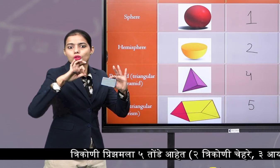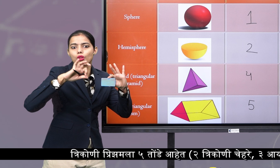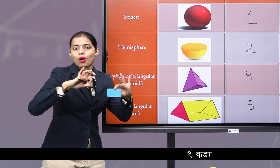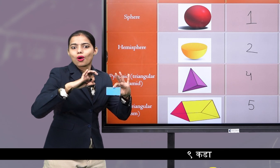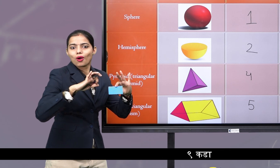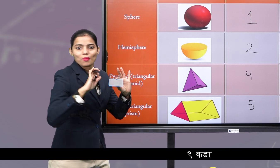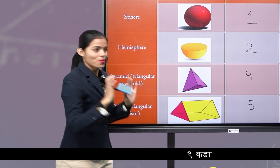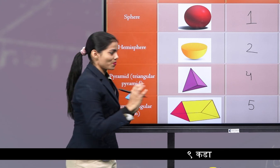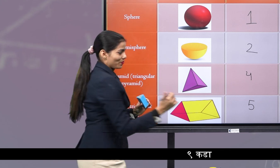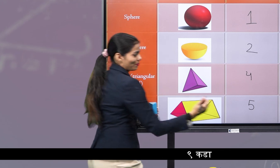9 कडा